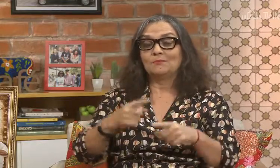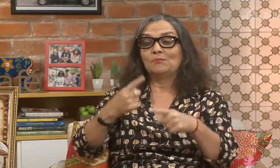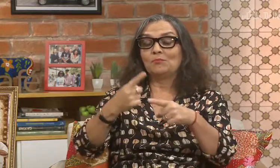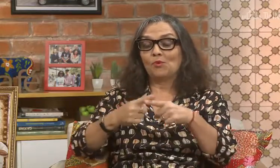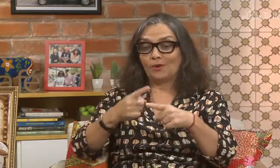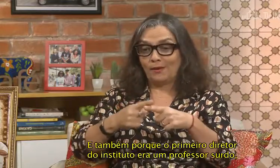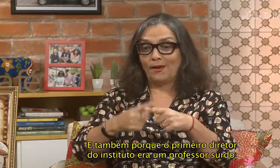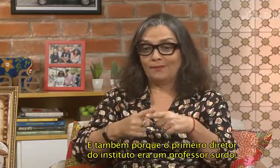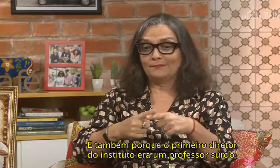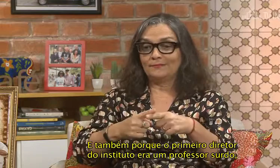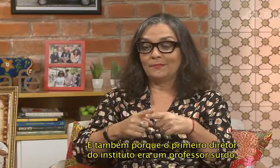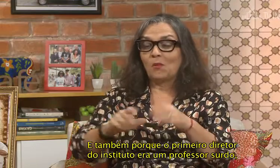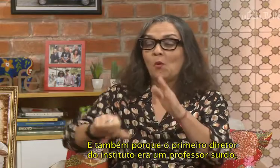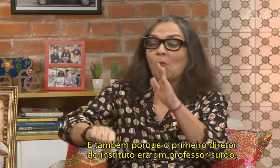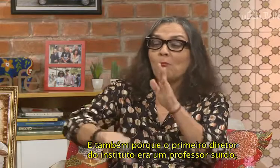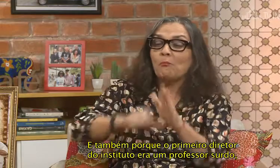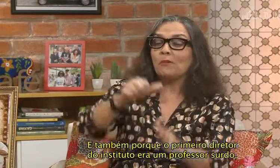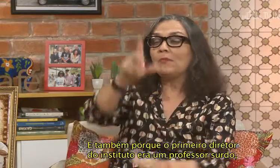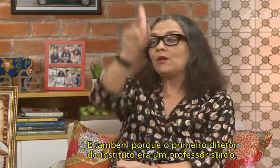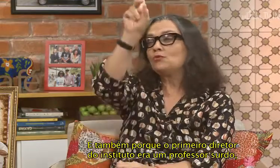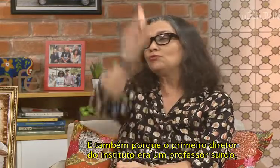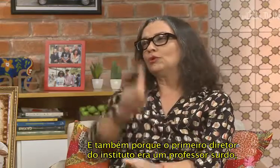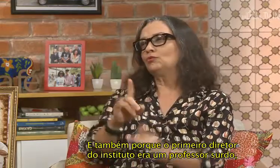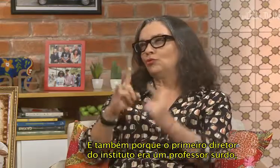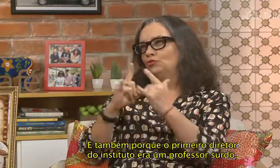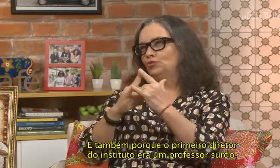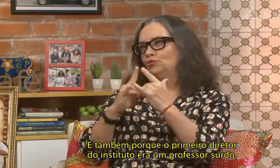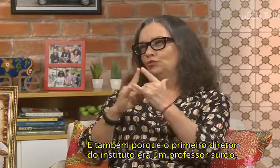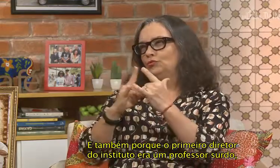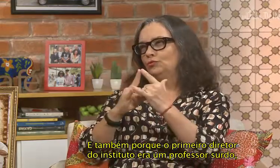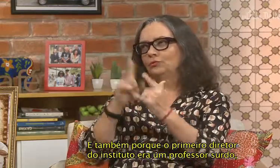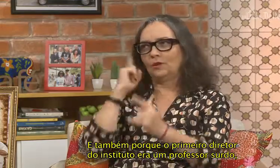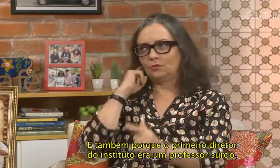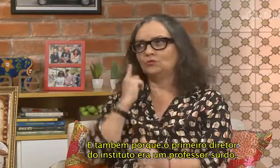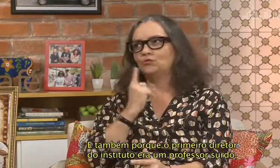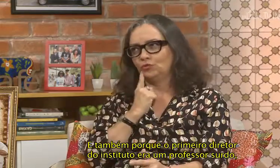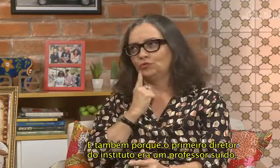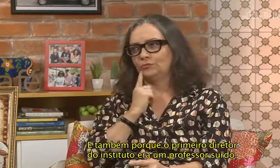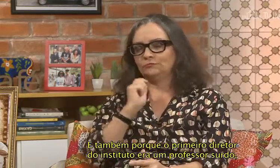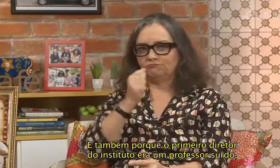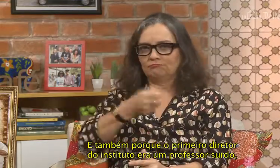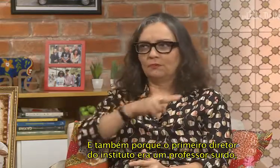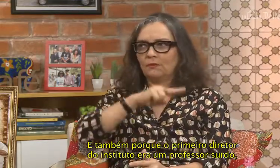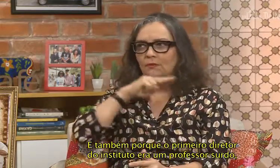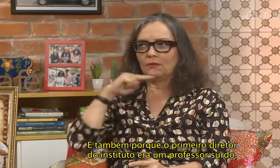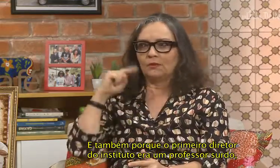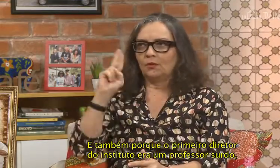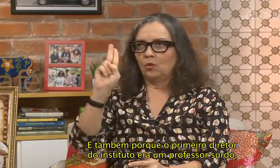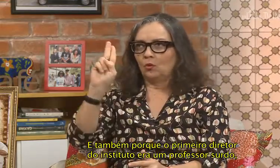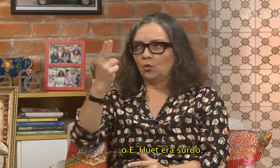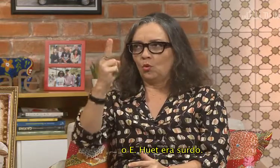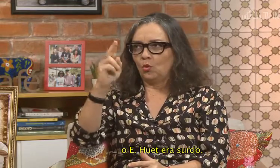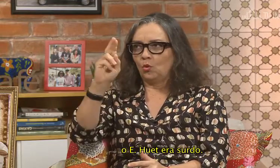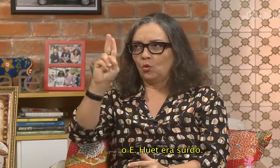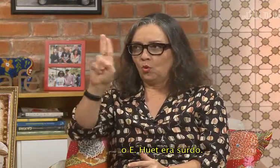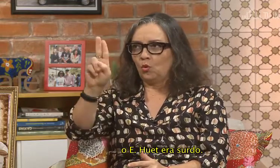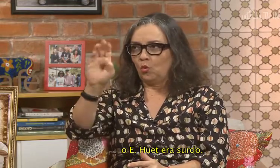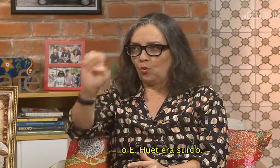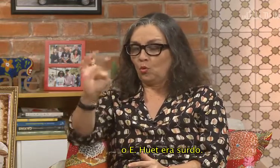E também, por quê? O primeiro diretor do Instituto era um professor surdo, né? O E, o E,